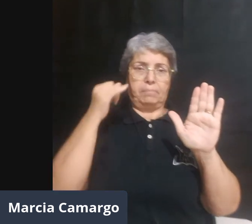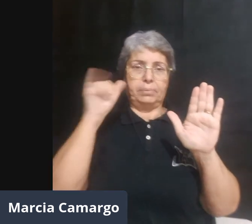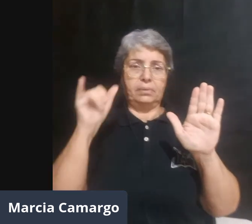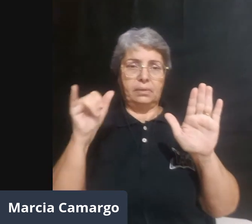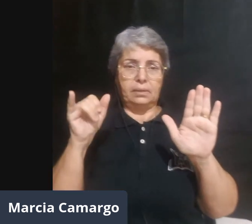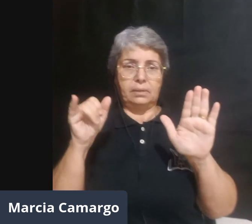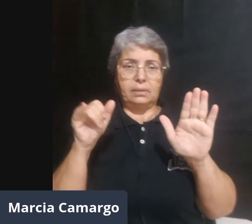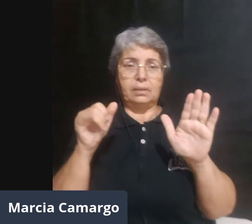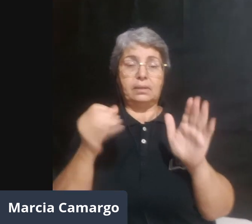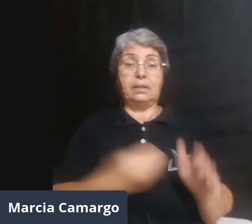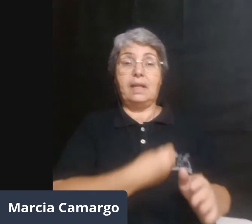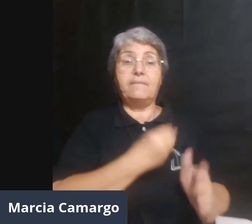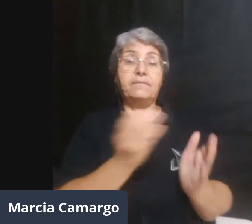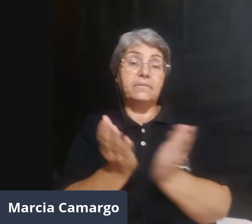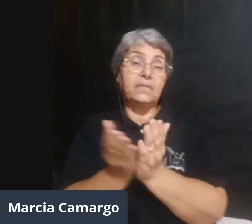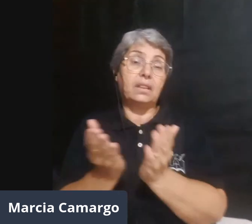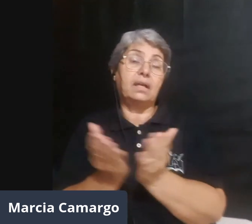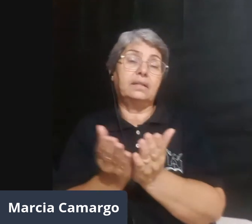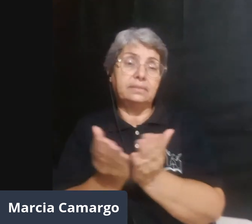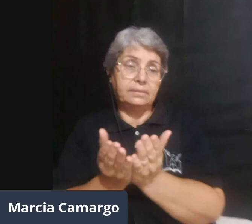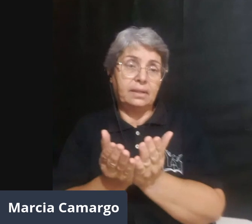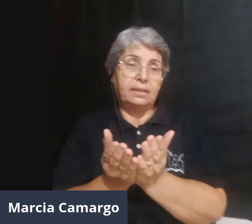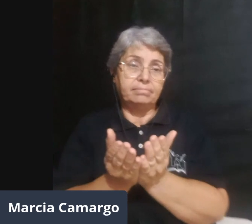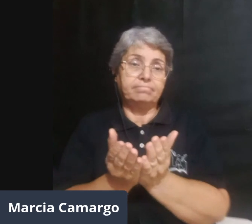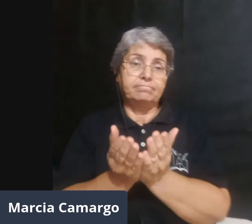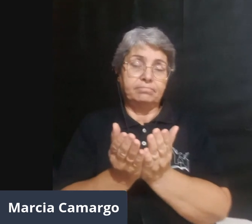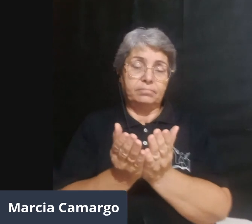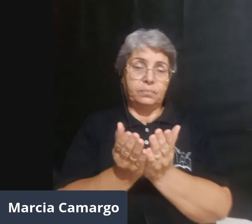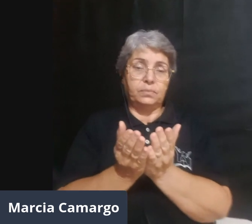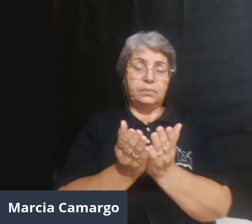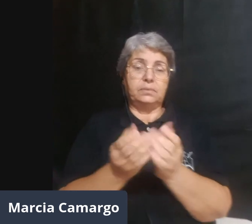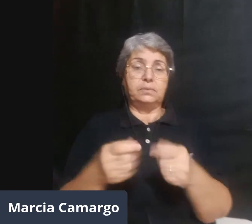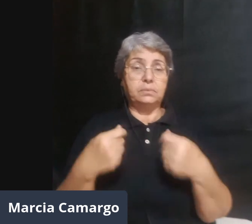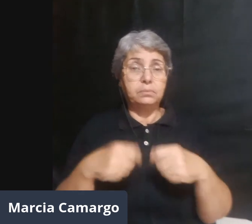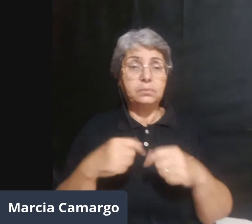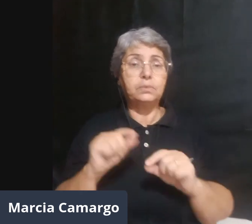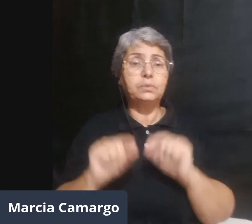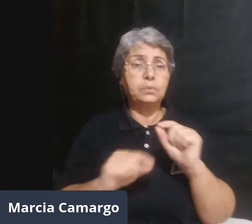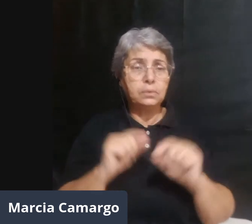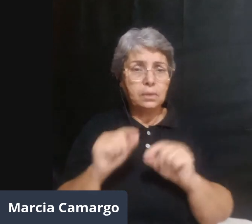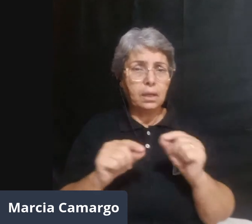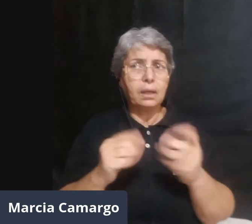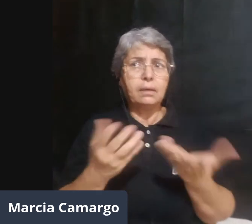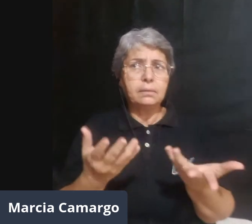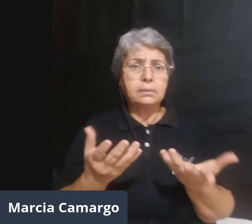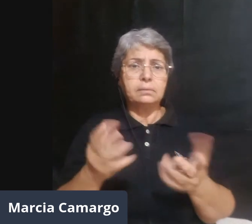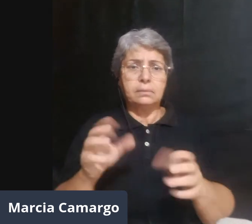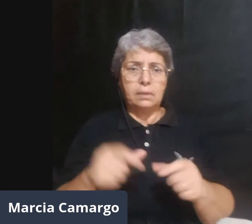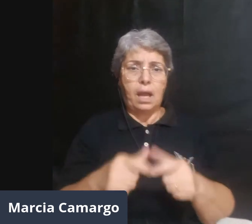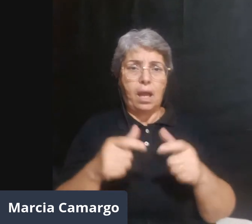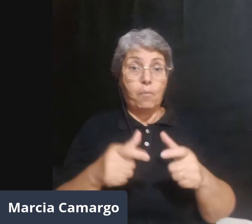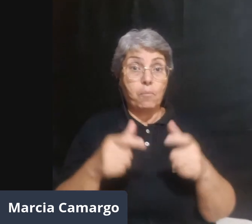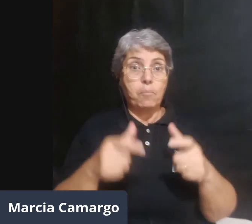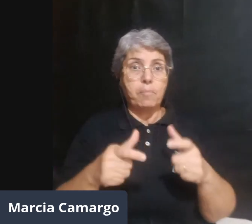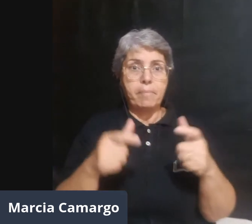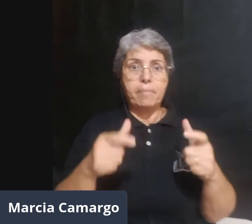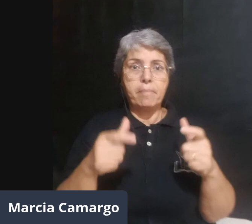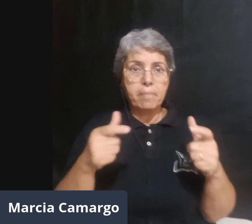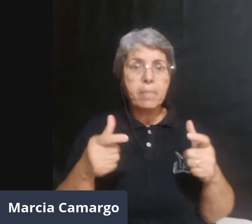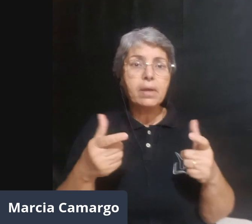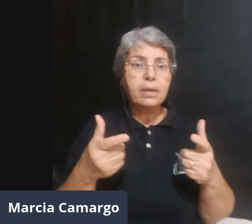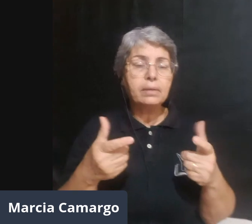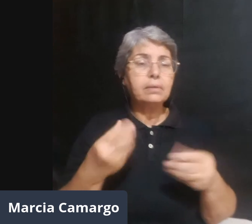é, digamos, de estatísticas, aumento do número de clientes e o quanto isso significa